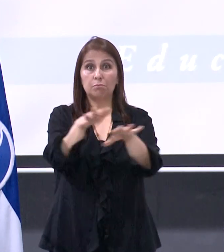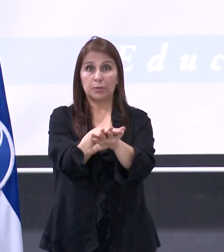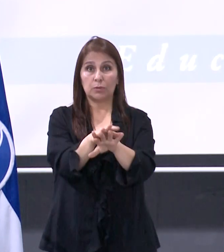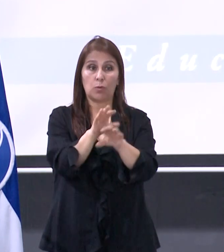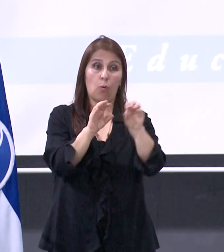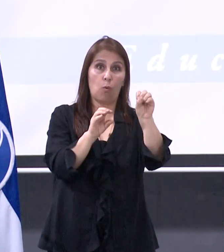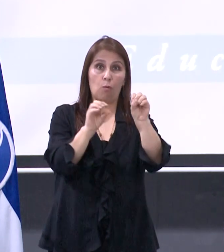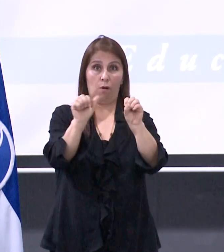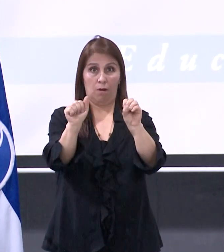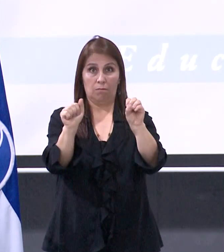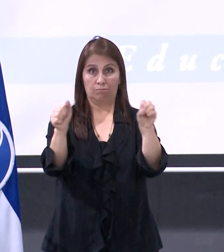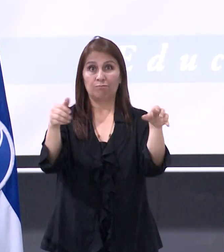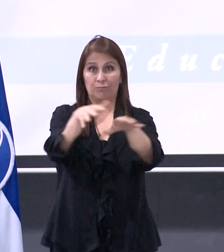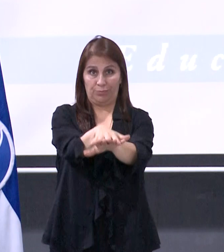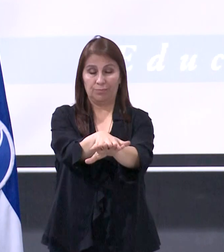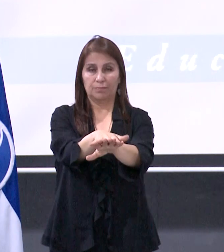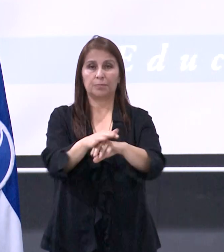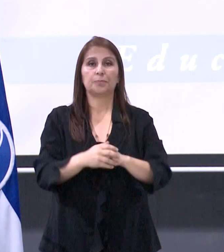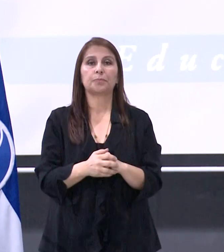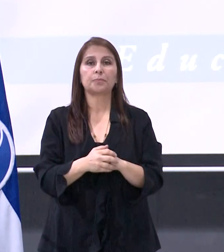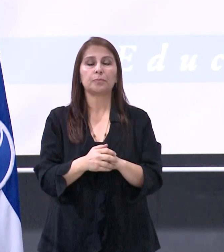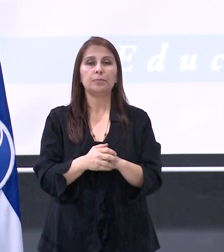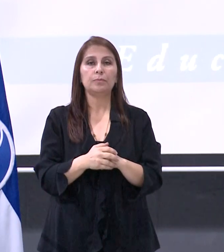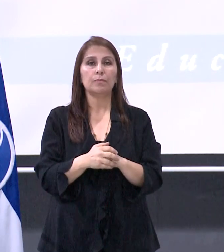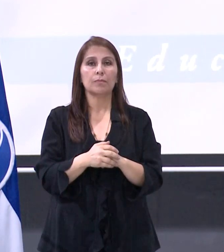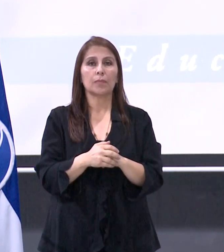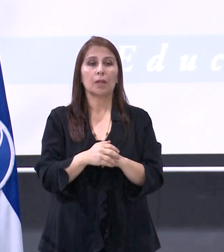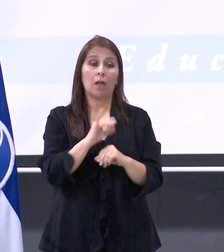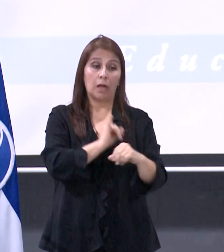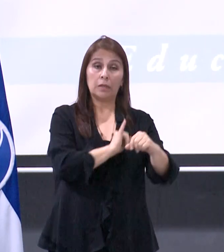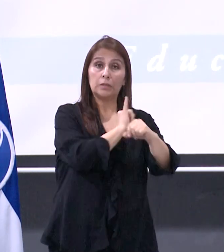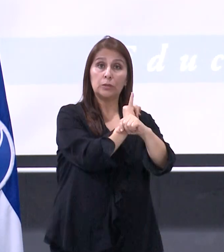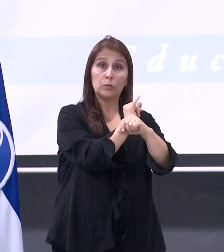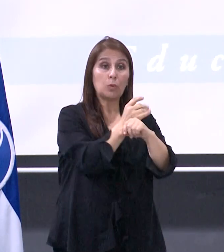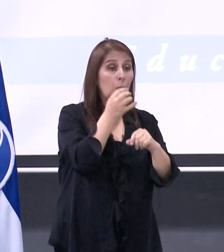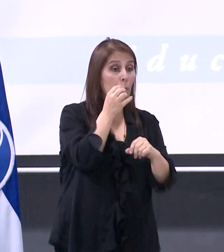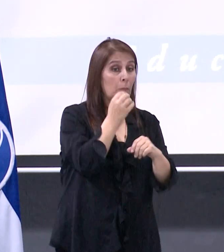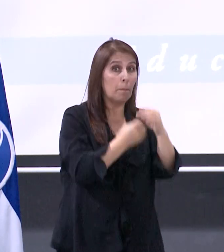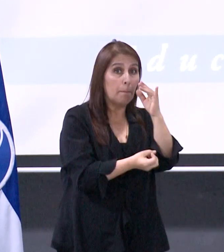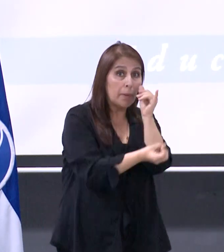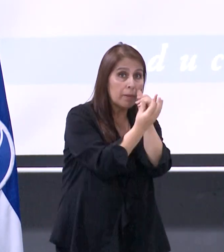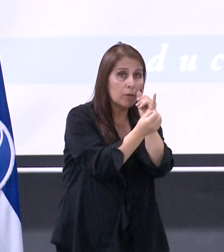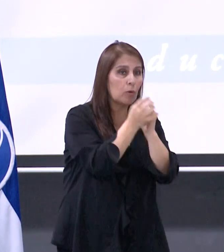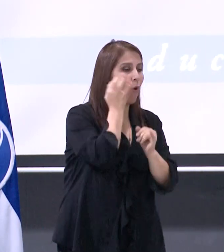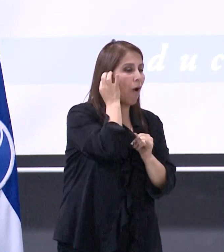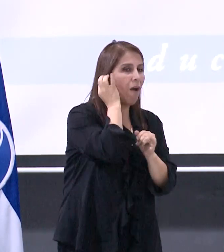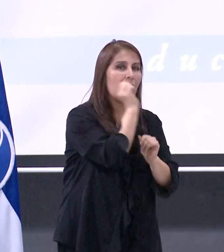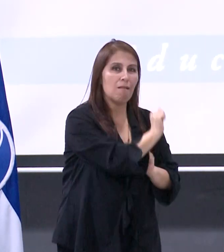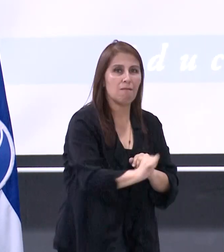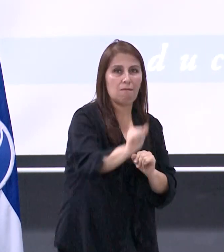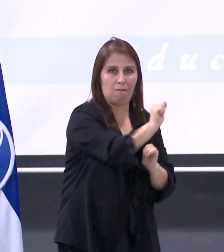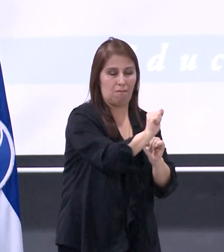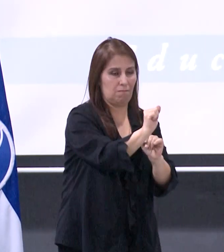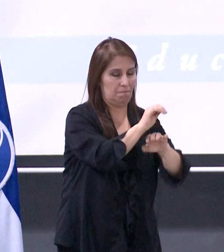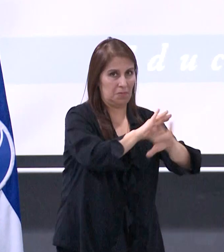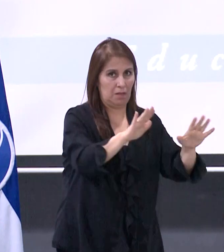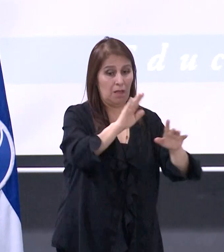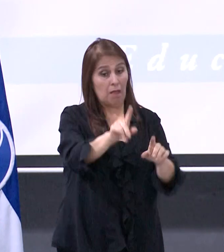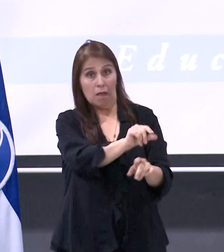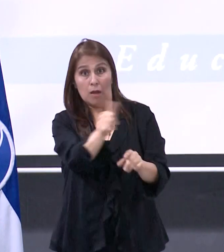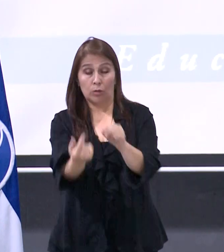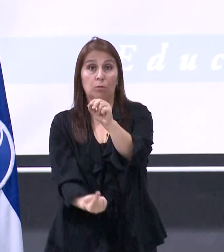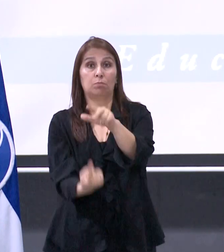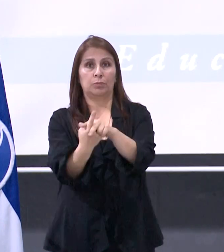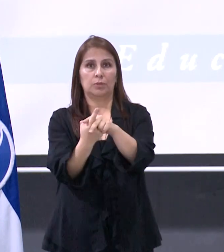lo que veníamos presenciando el instituto pedagógico que era para las señoritas y toda la idea de las facultades